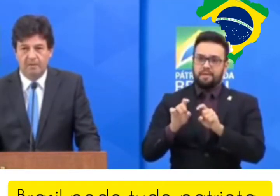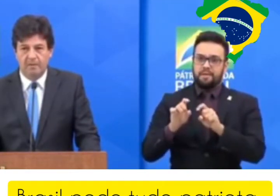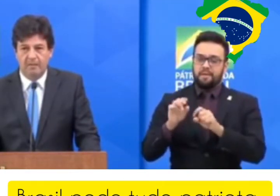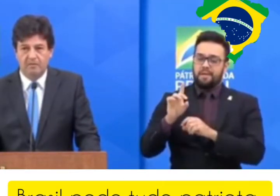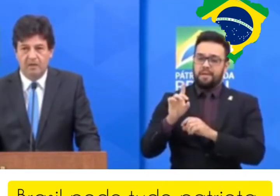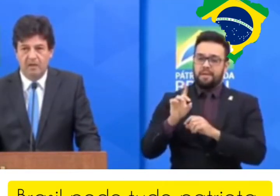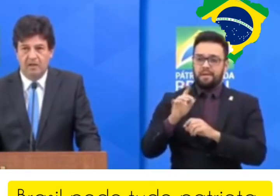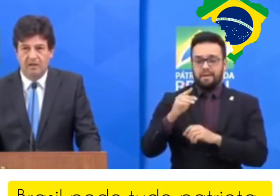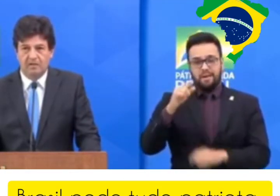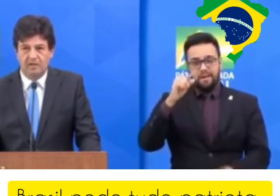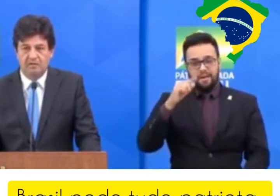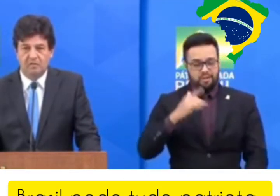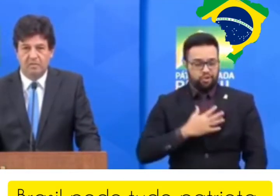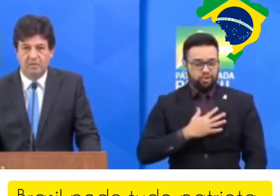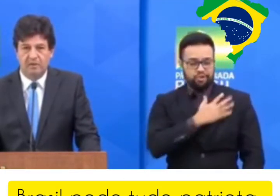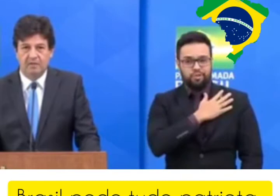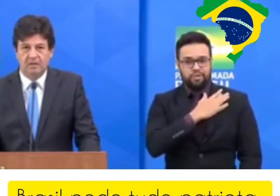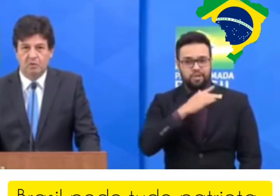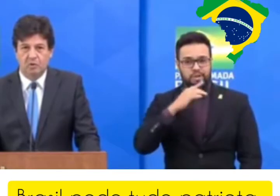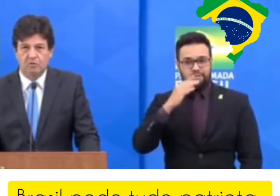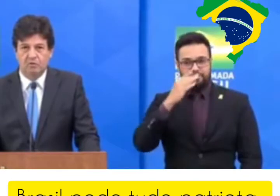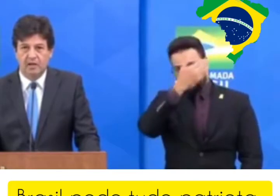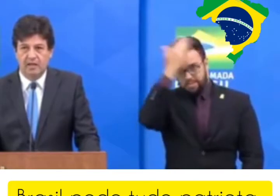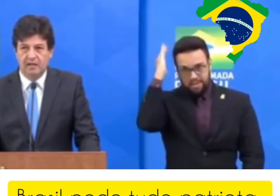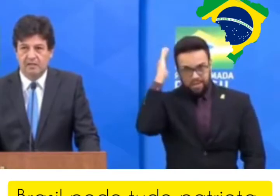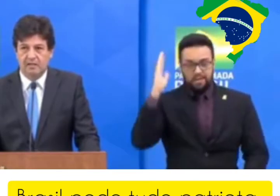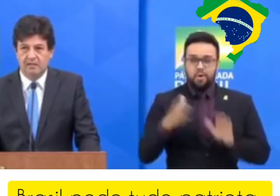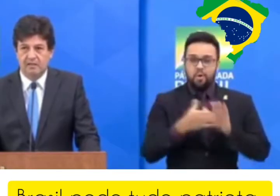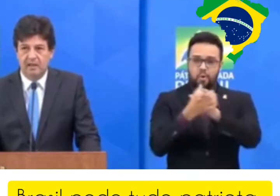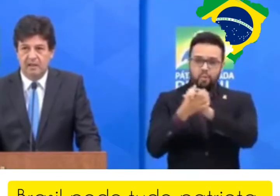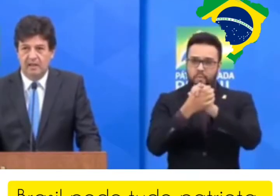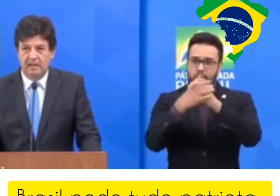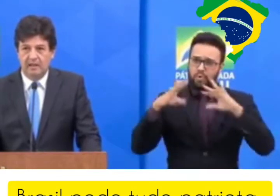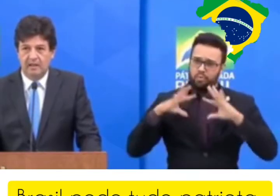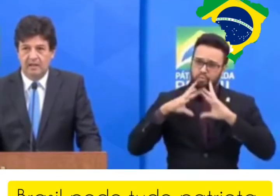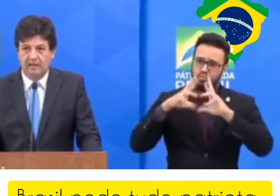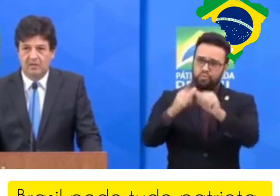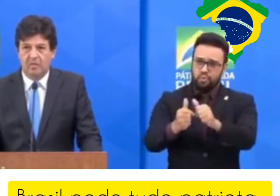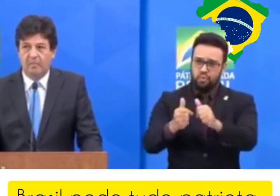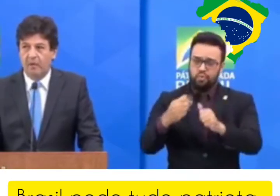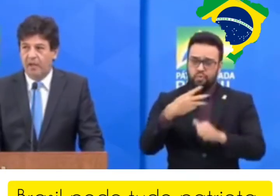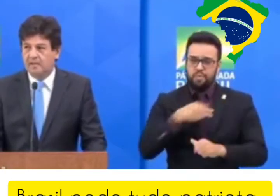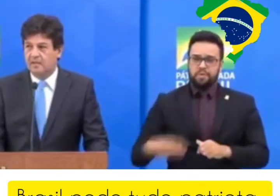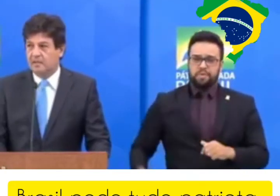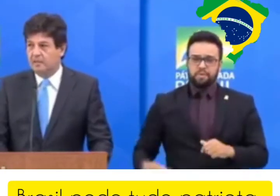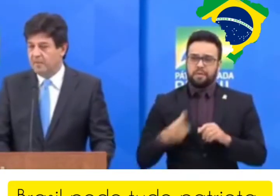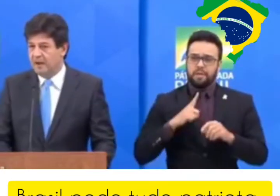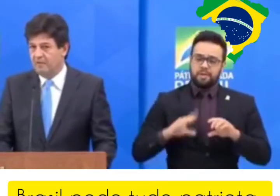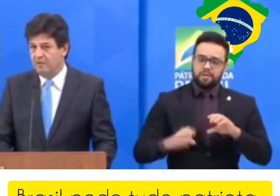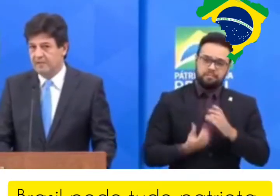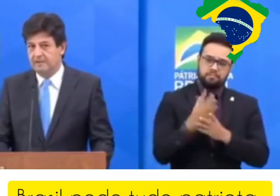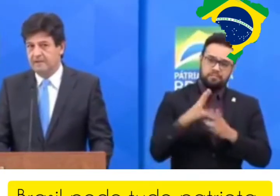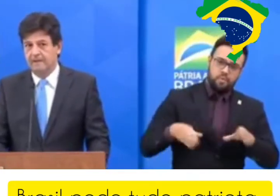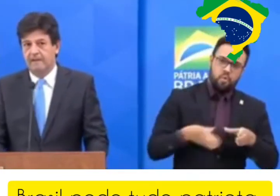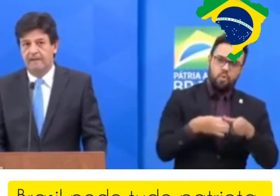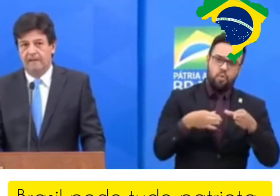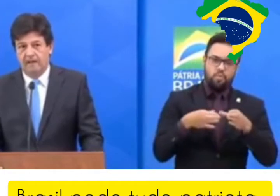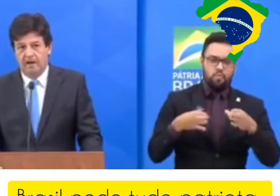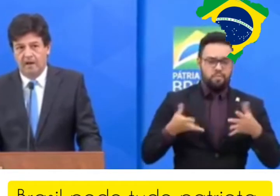Tempo que lhe cumprimento, estendo esse cumprimento a todos aqueles que compõem essa equipe